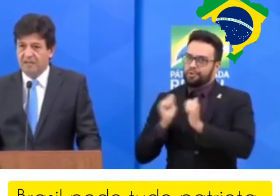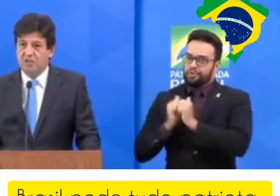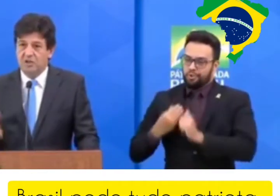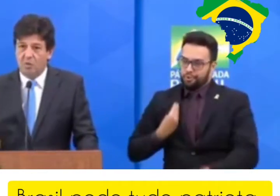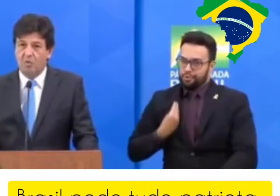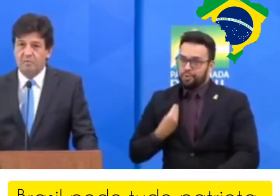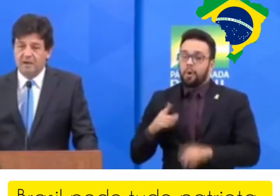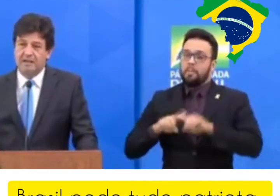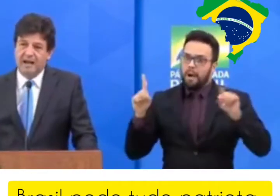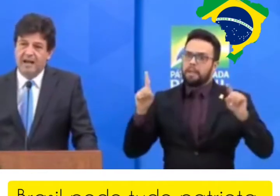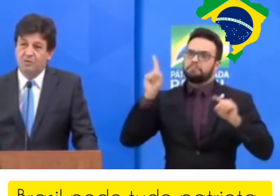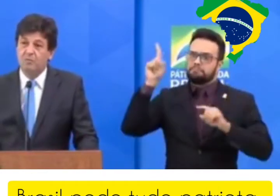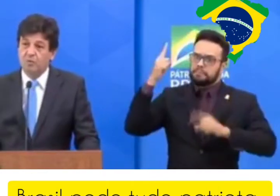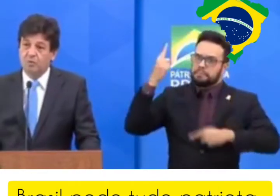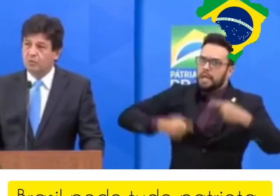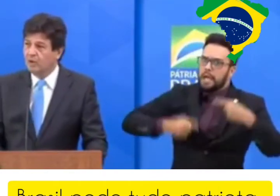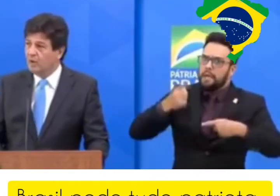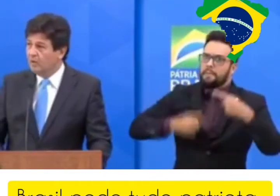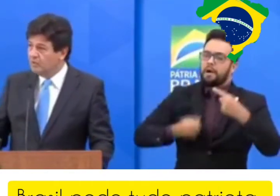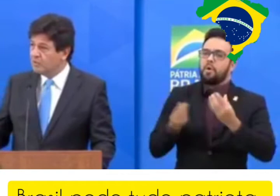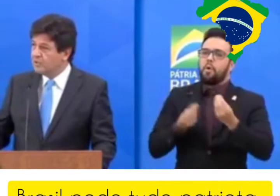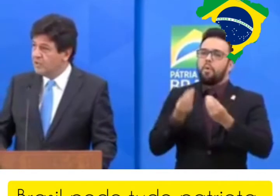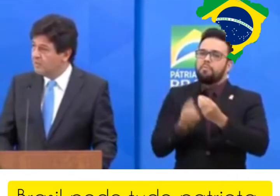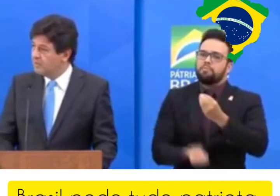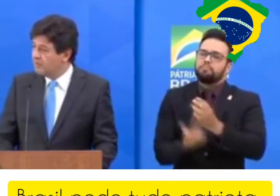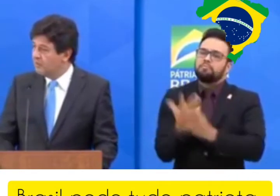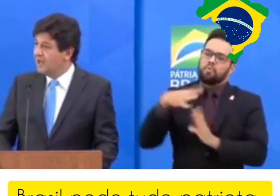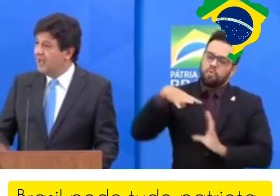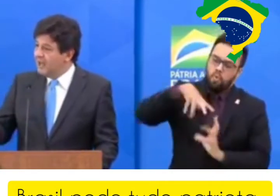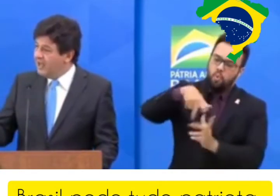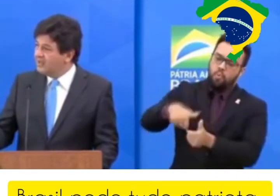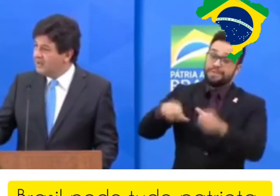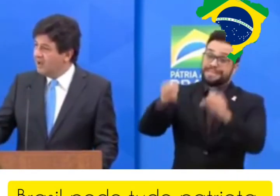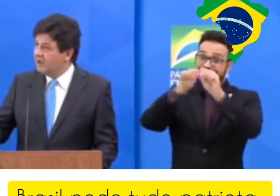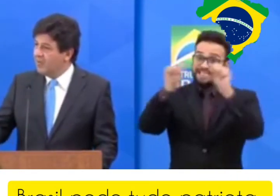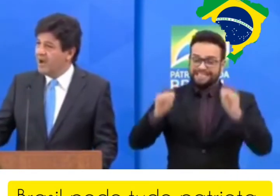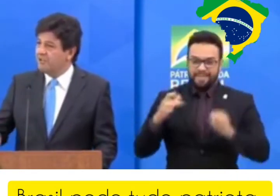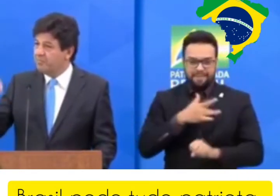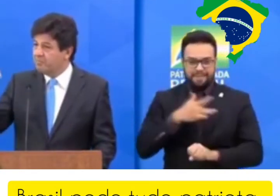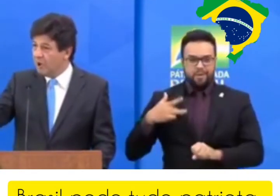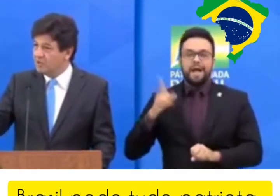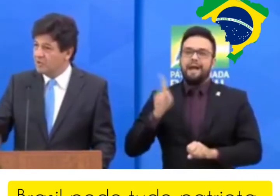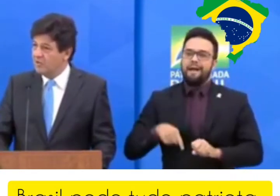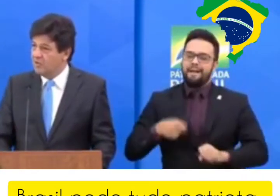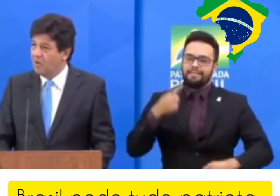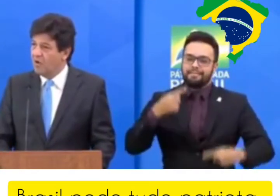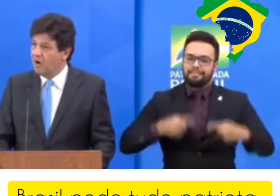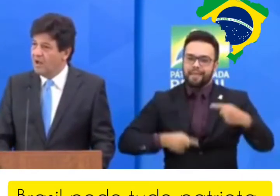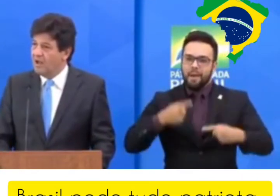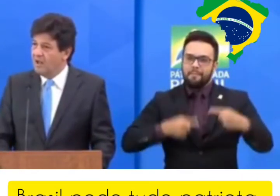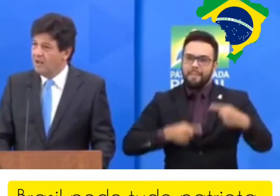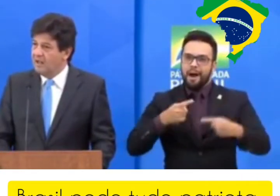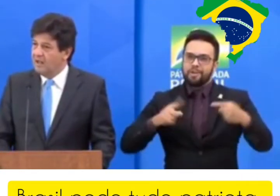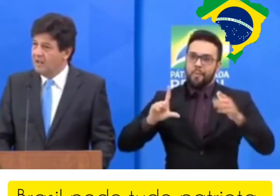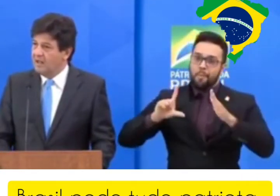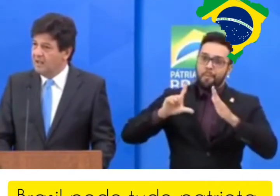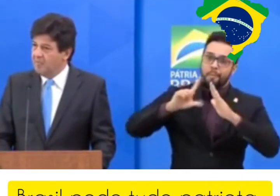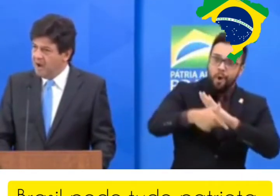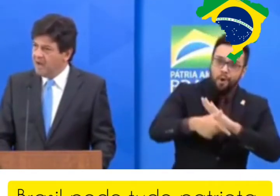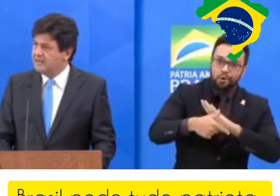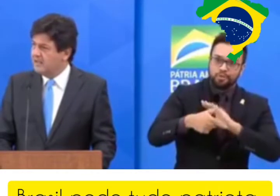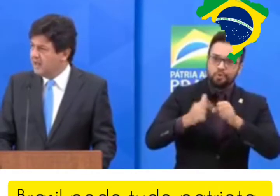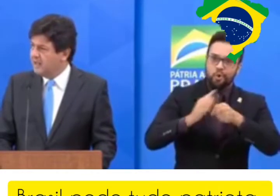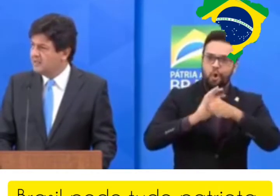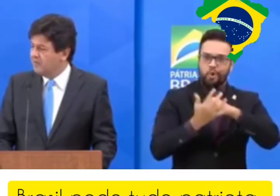esse debate de como implantar no mundo um sistema de saúde. Esse é o debate pós-corona